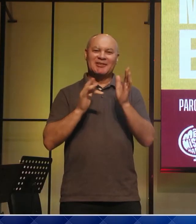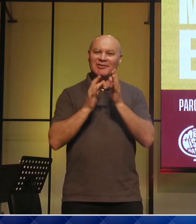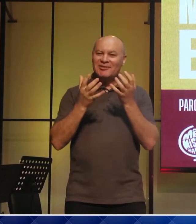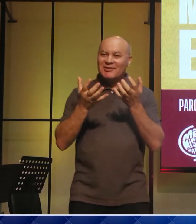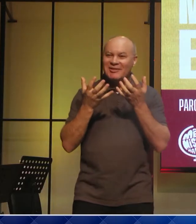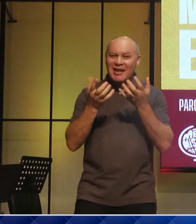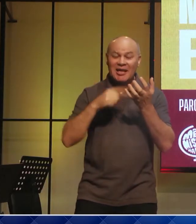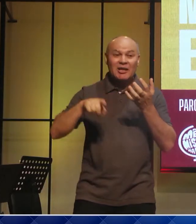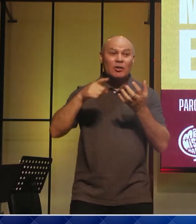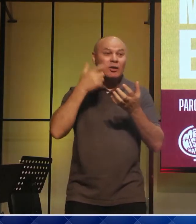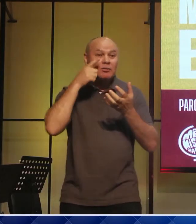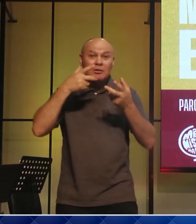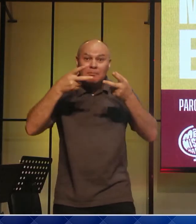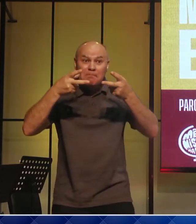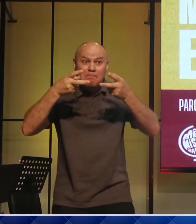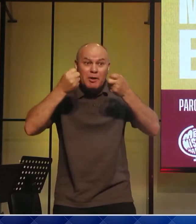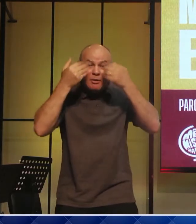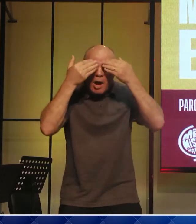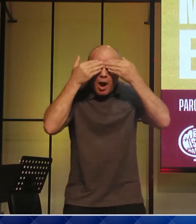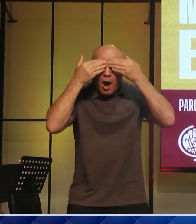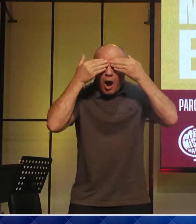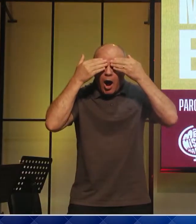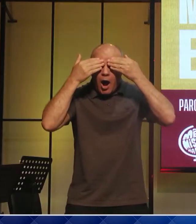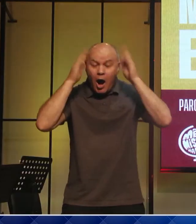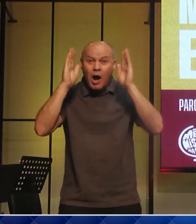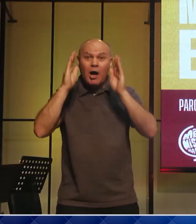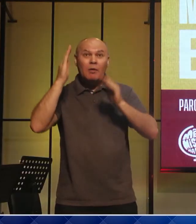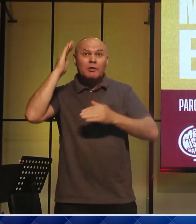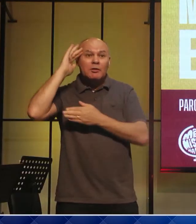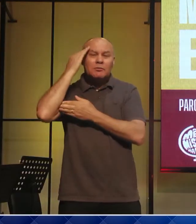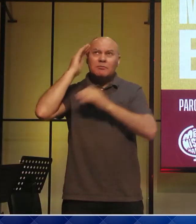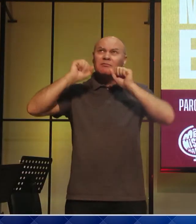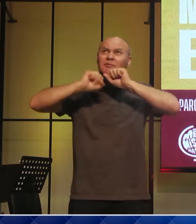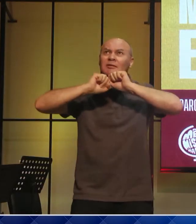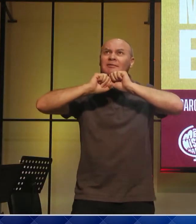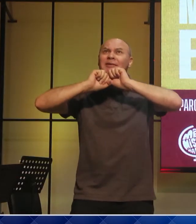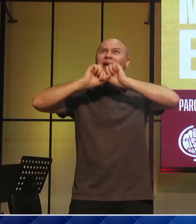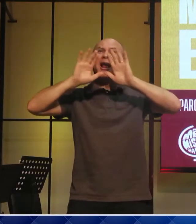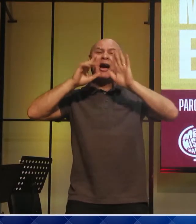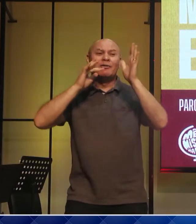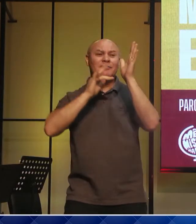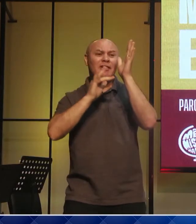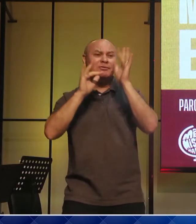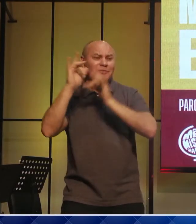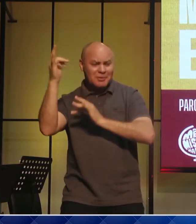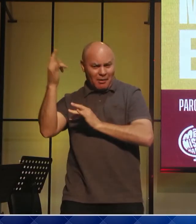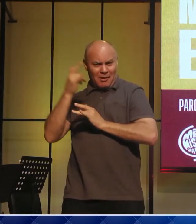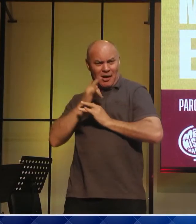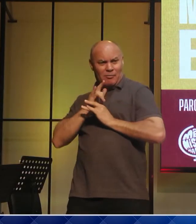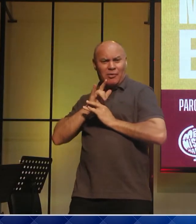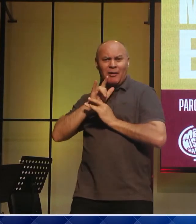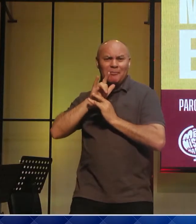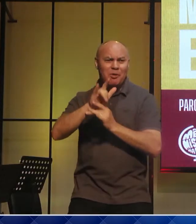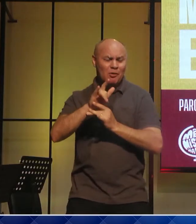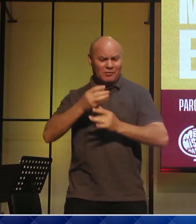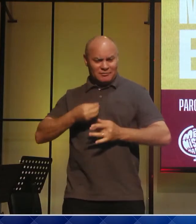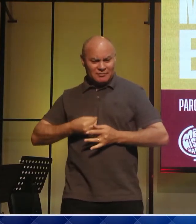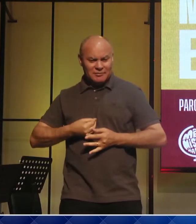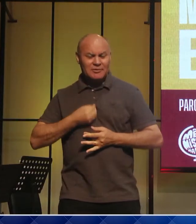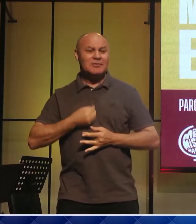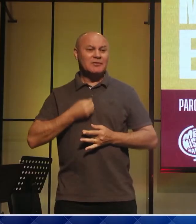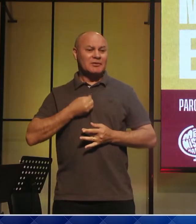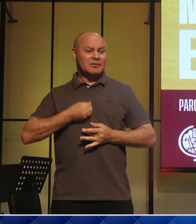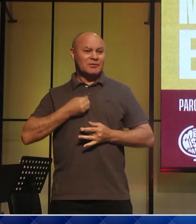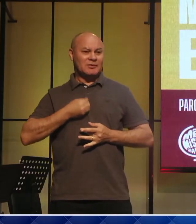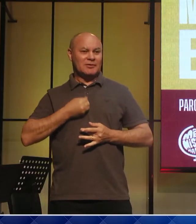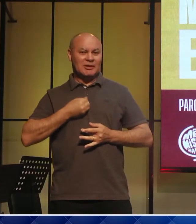vida. Jesus quer que se torne realidade na minha vida. Quando eu estava com eles, guardava-os no teu nome